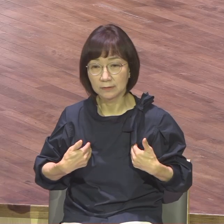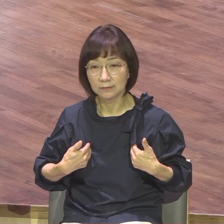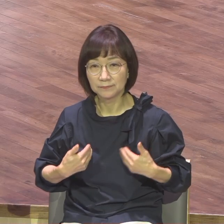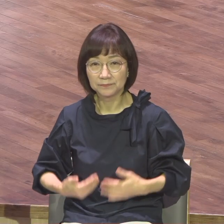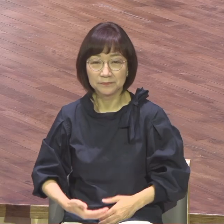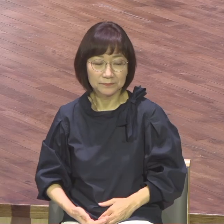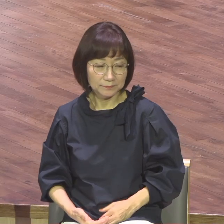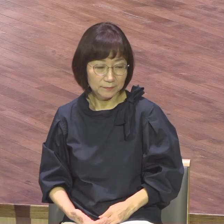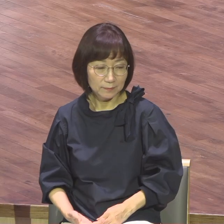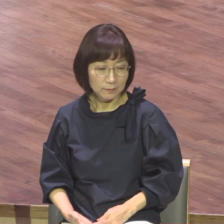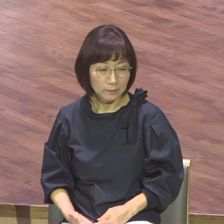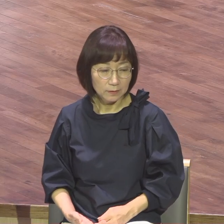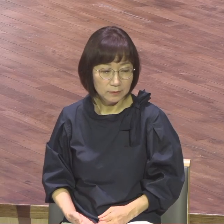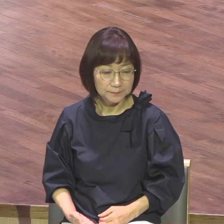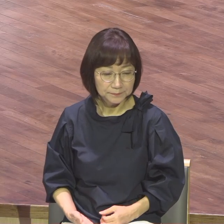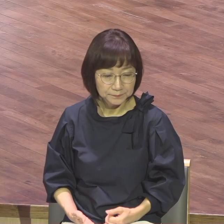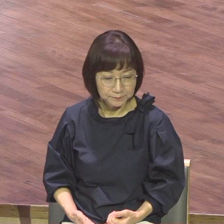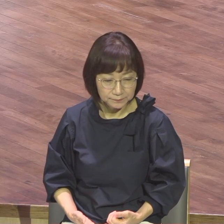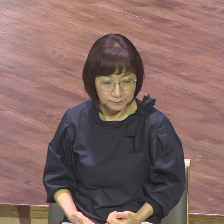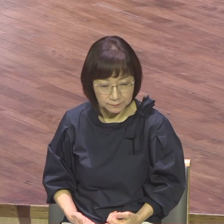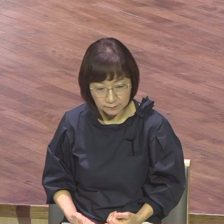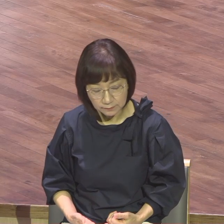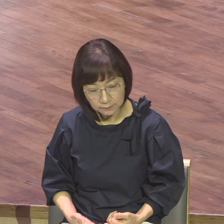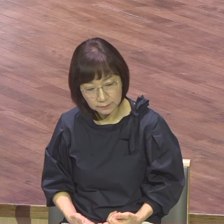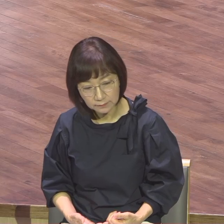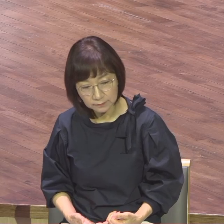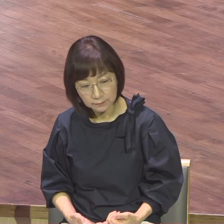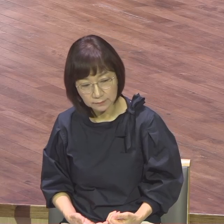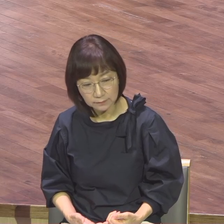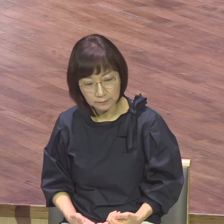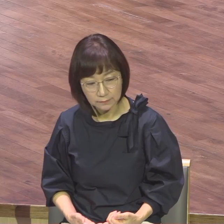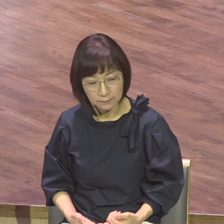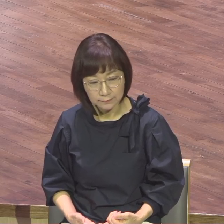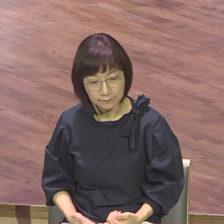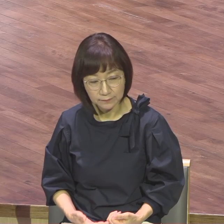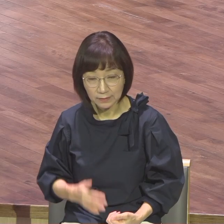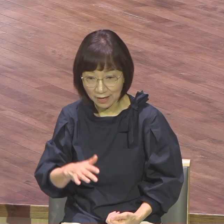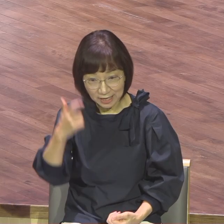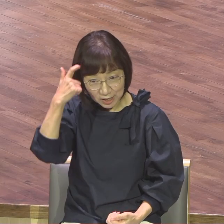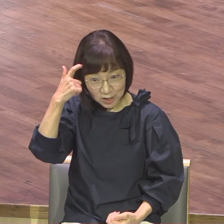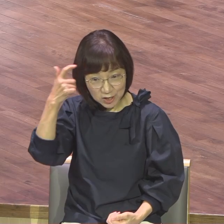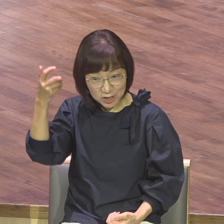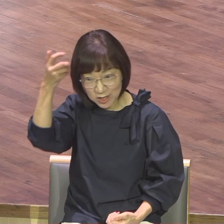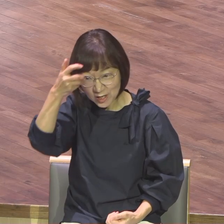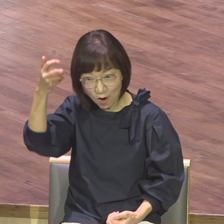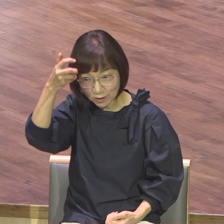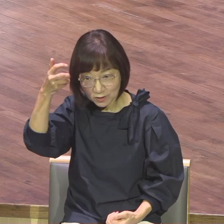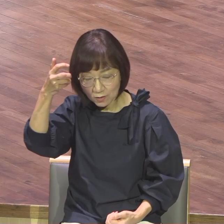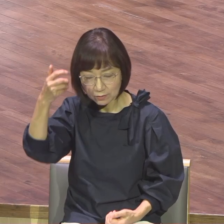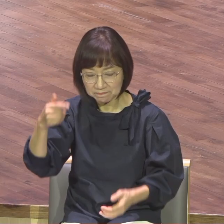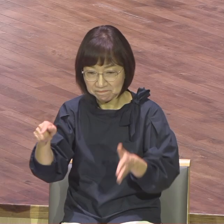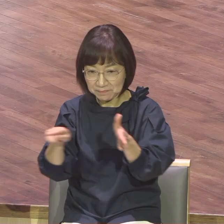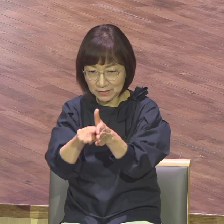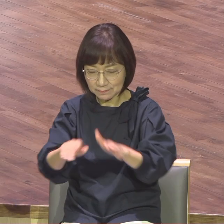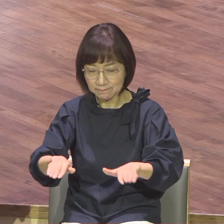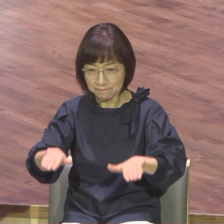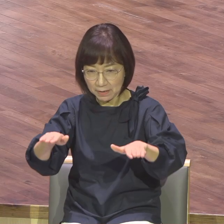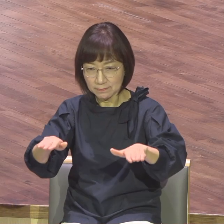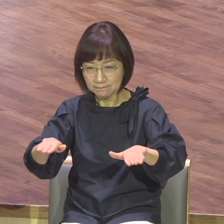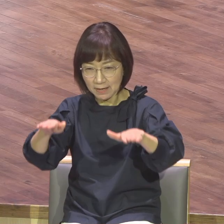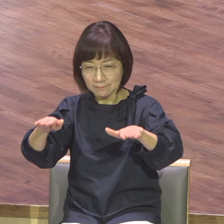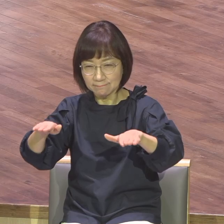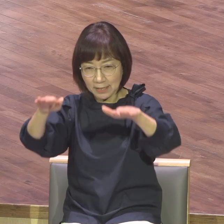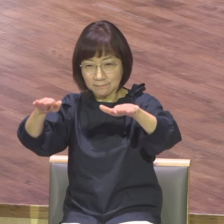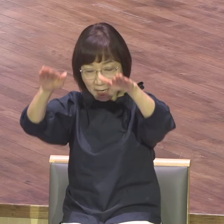이것은 바로요, 영적 여름 성장과 직결되는 겁니다. 영적 성장. 예수 믿는다고 다 같은 믿음